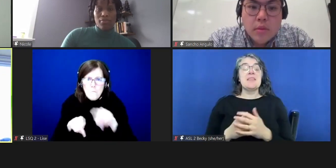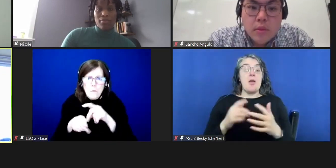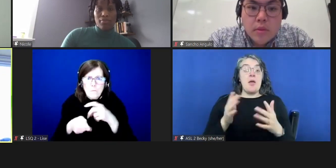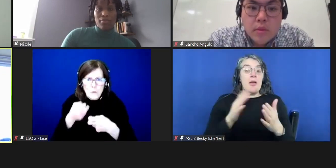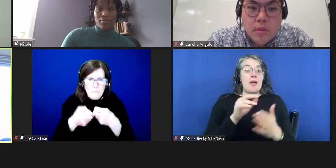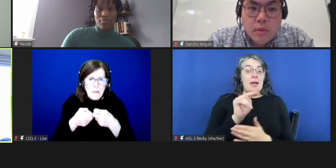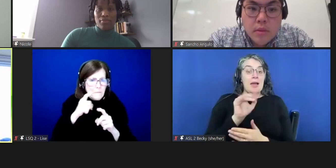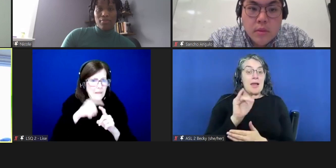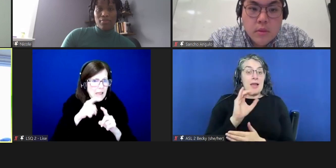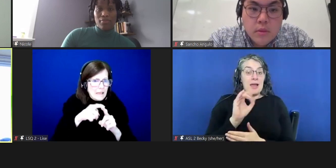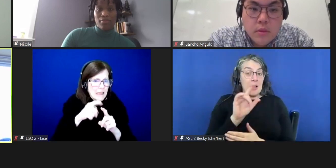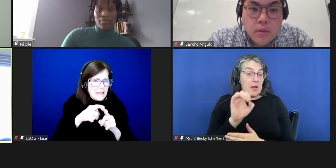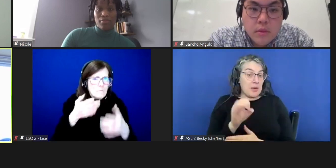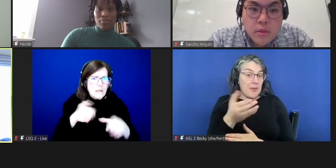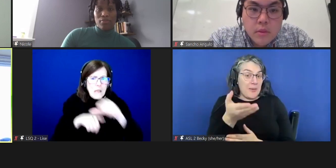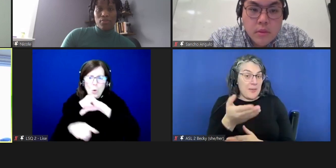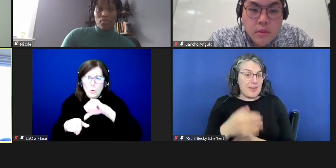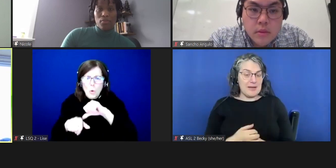Nicole.